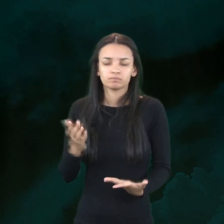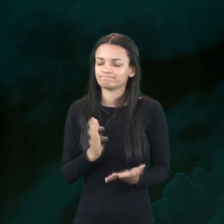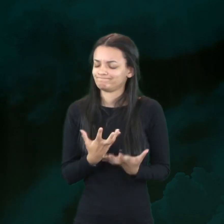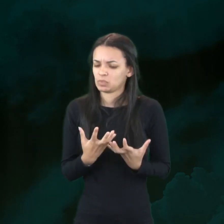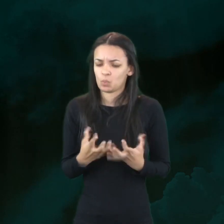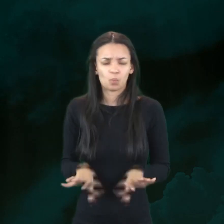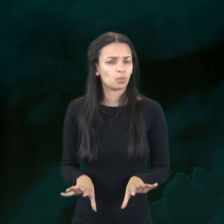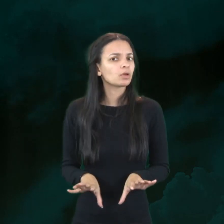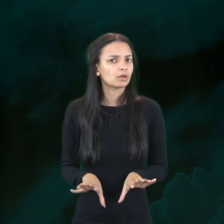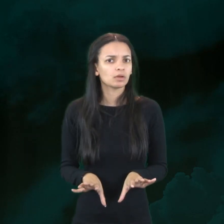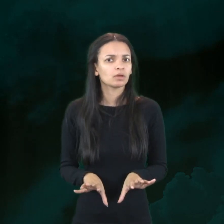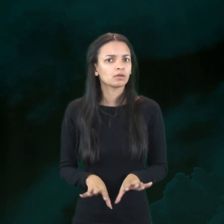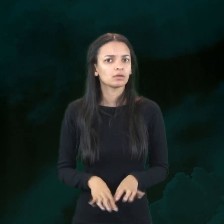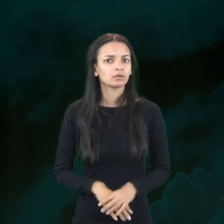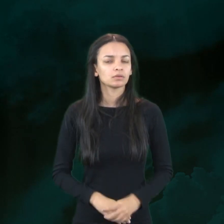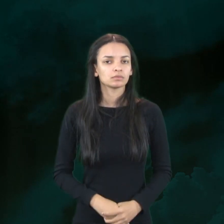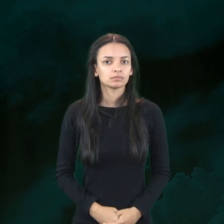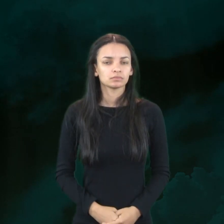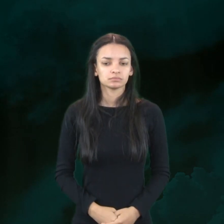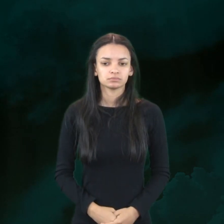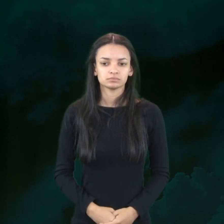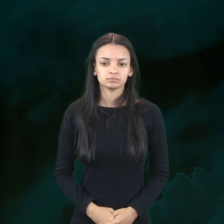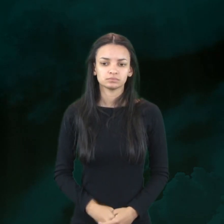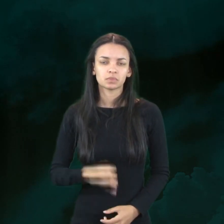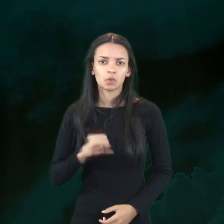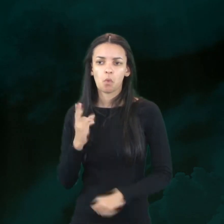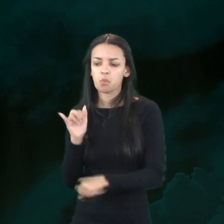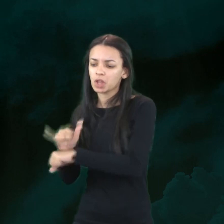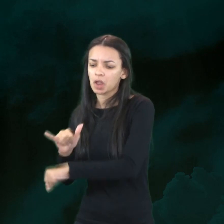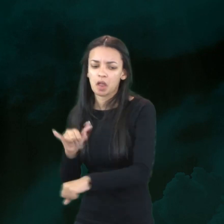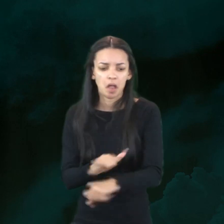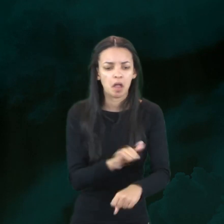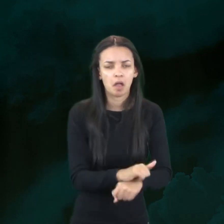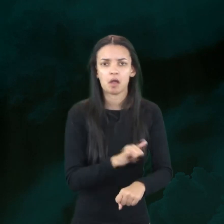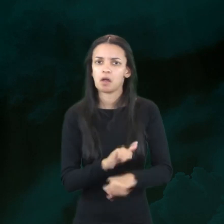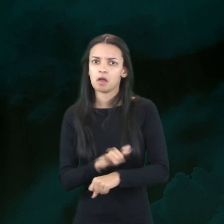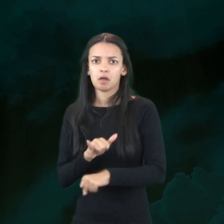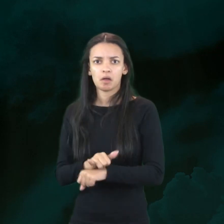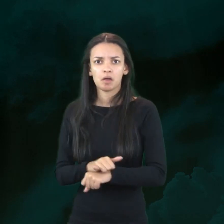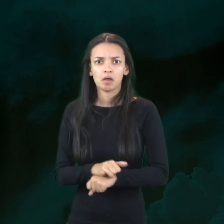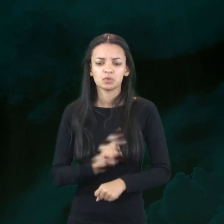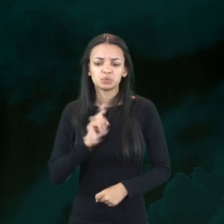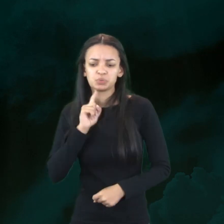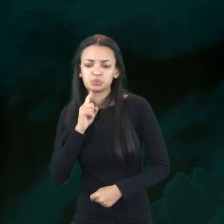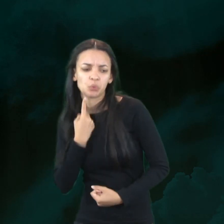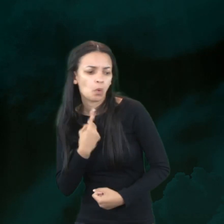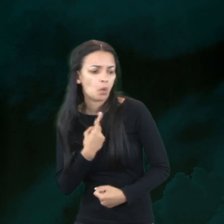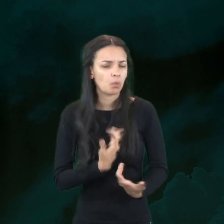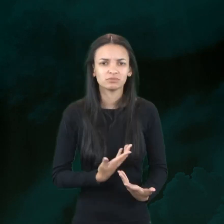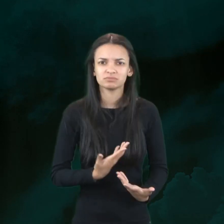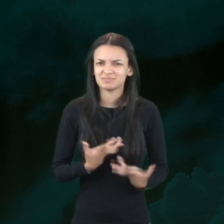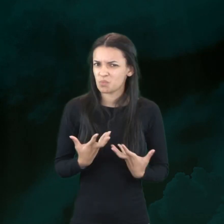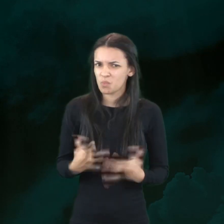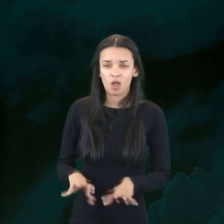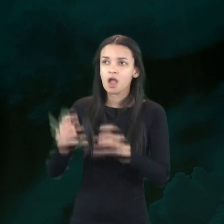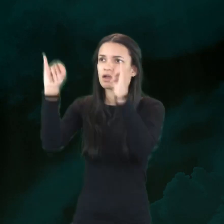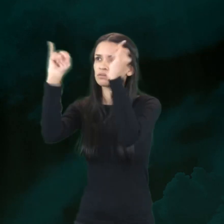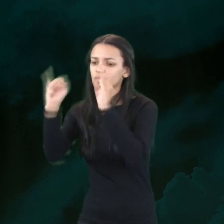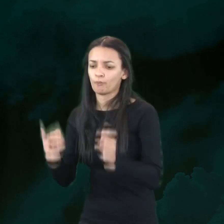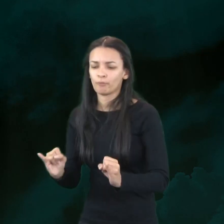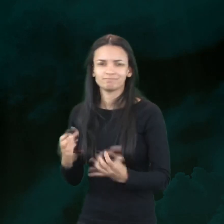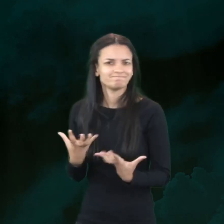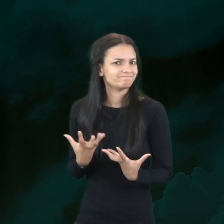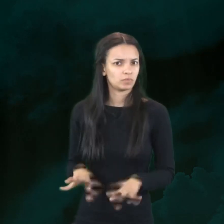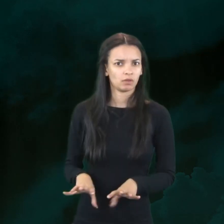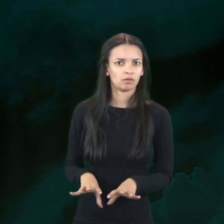estamos aqui para isso não, né? Nem de engano, nem de impureza, e nem se baseia em dolo, quer dizer, nós